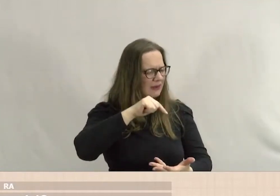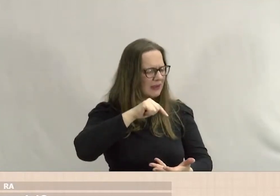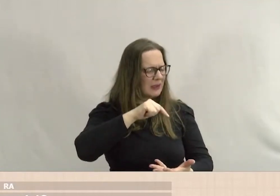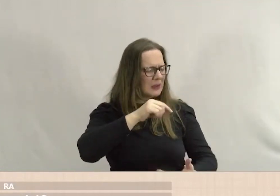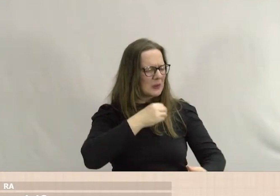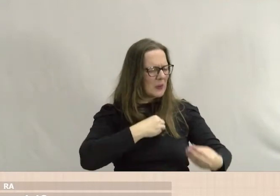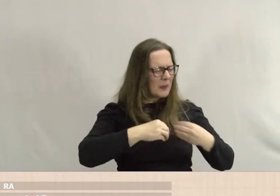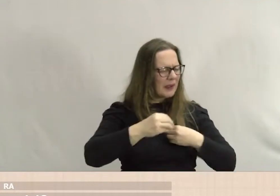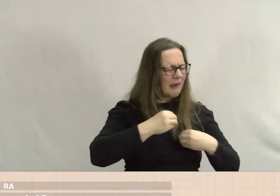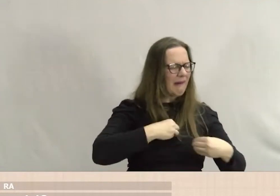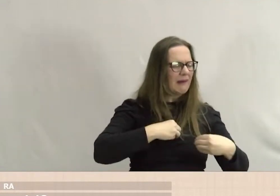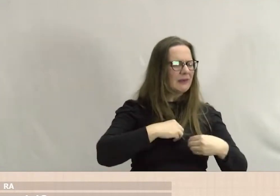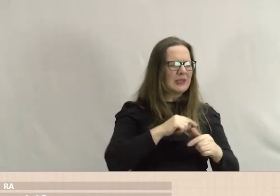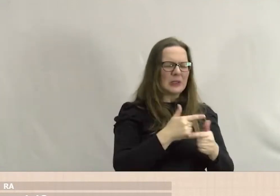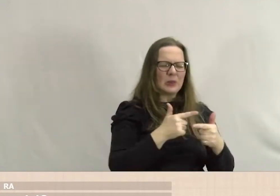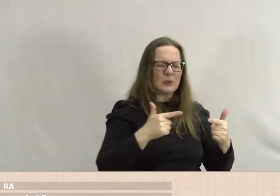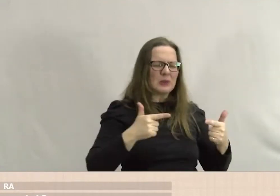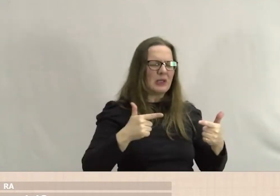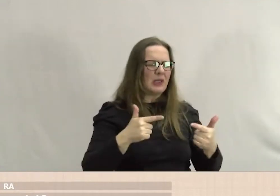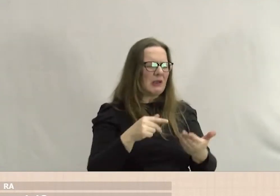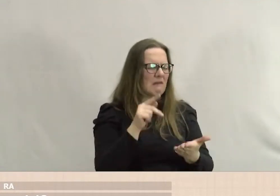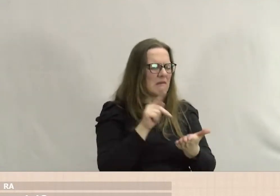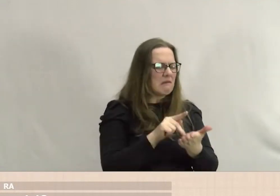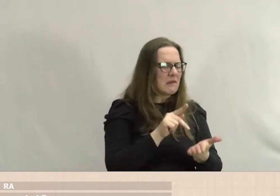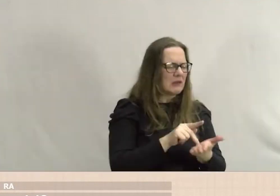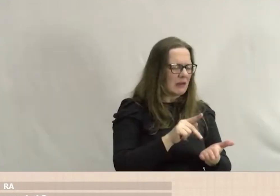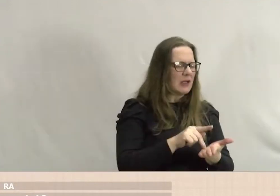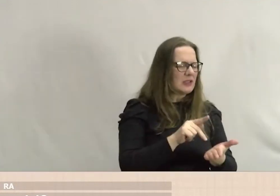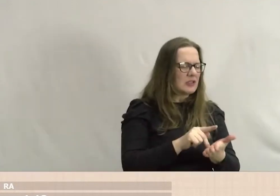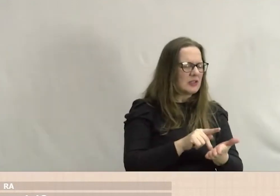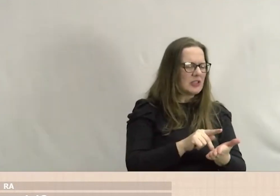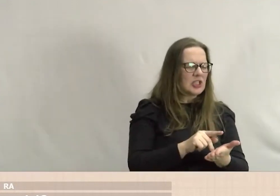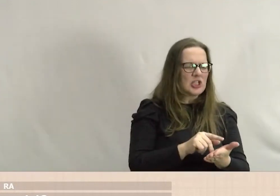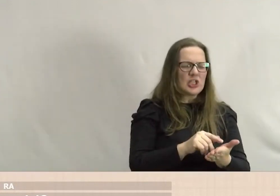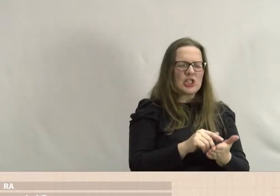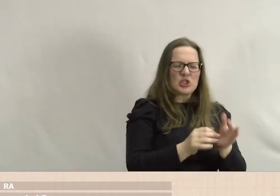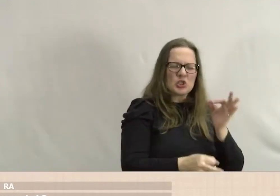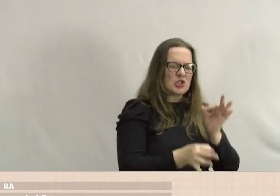verdade pela injustiça. Eu não quero a verdade,